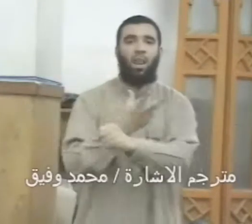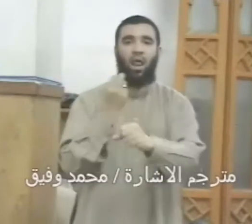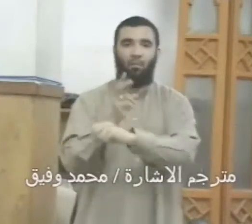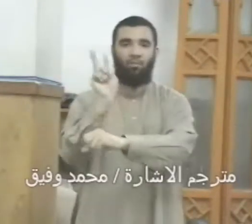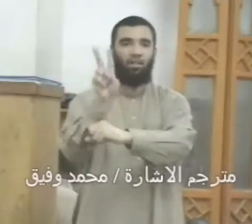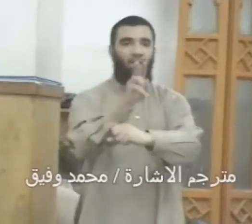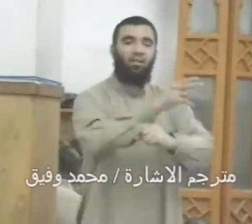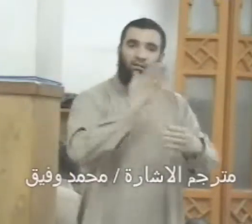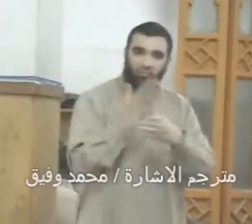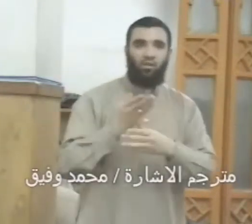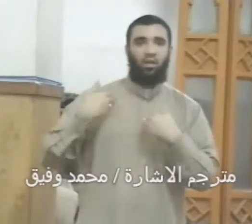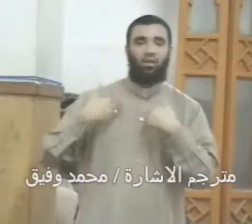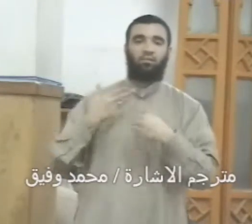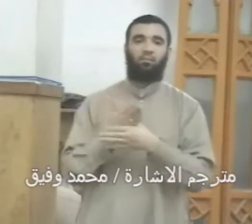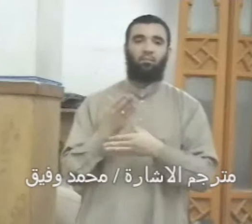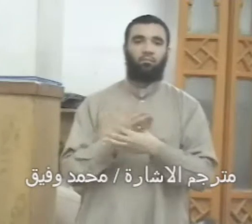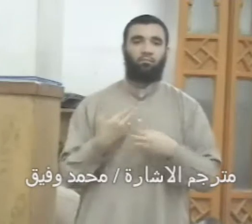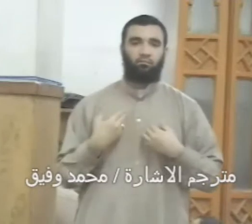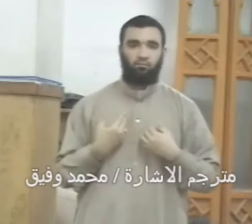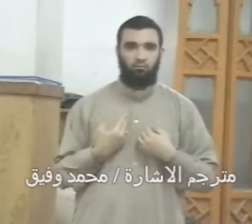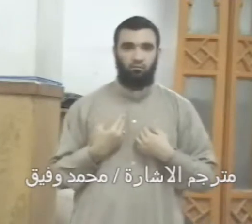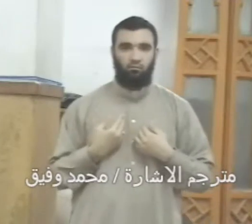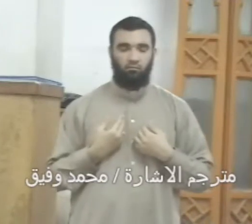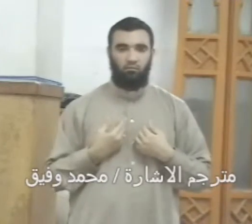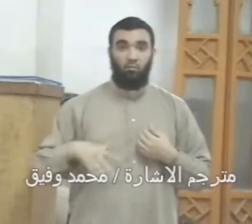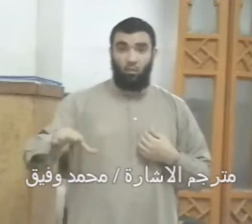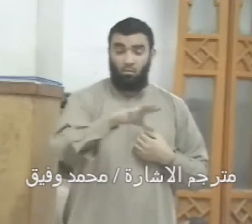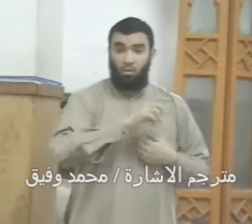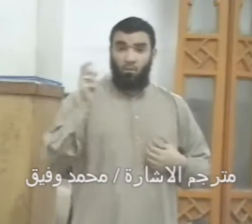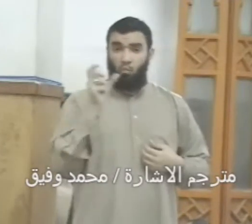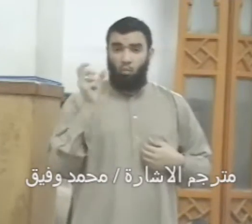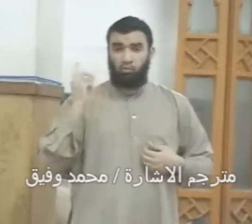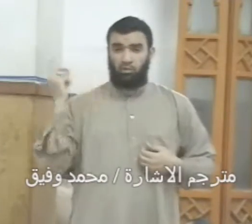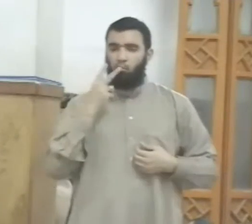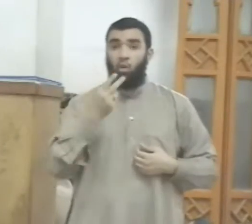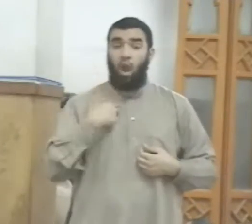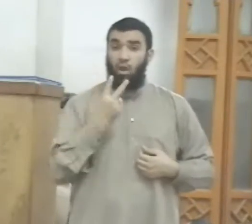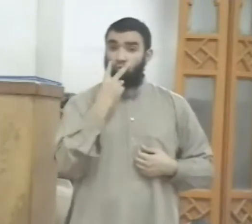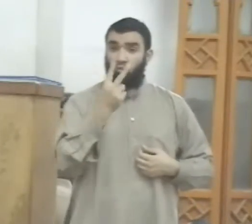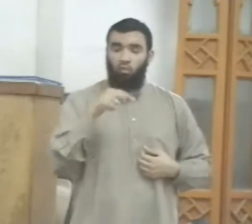برؤوسنا. جماعة المسلمين إني أرى الأمر جد خطير.